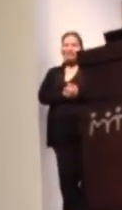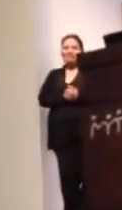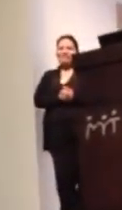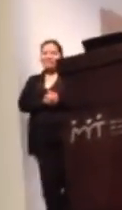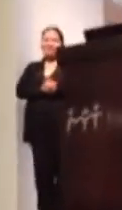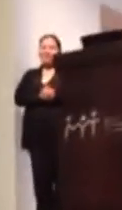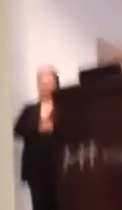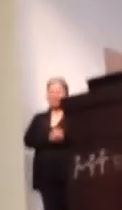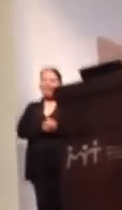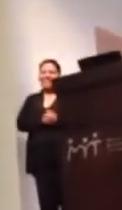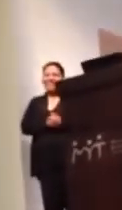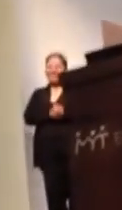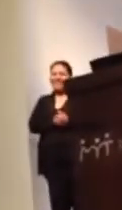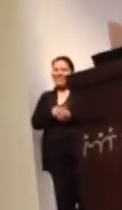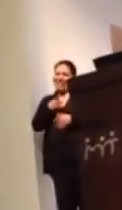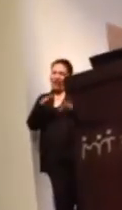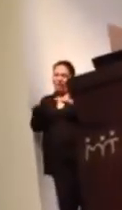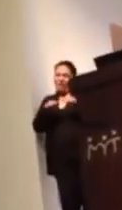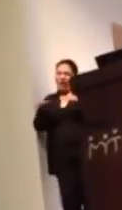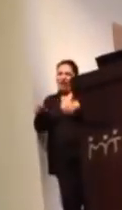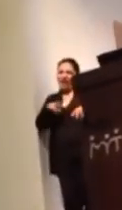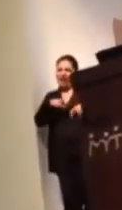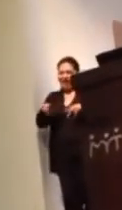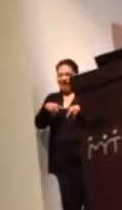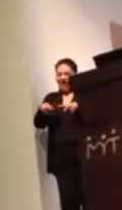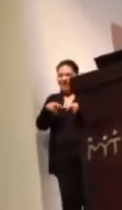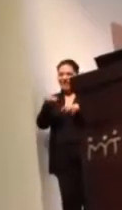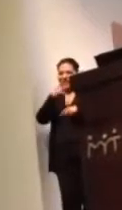Te mueves así, ¿no? Más o menos, para simular.